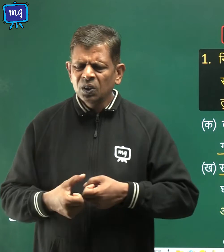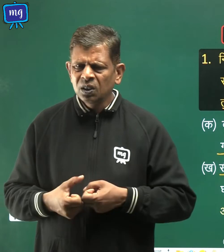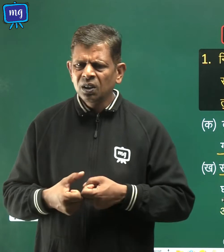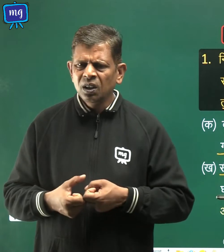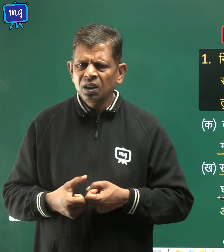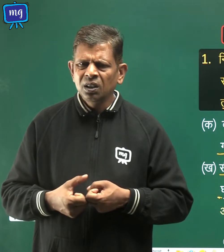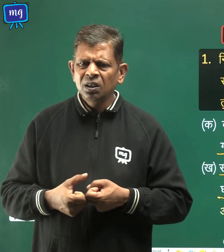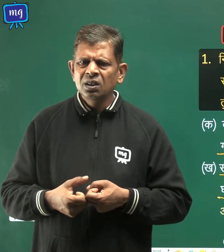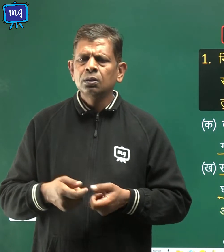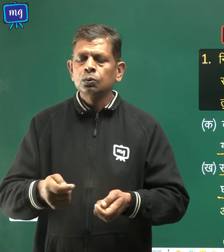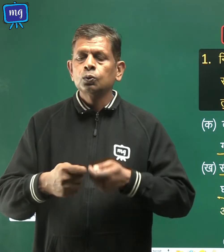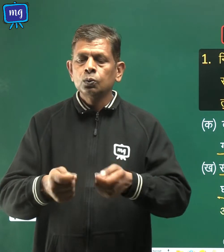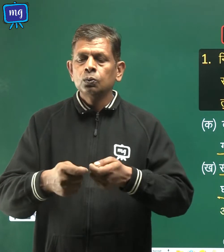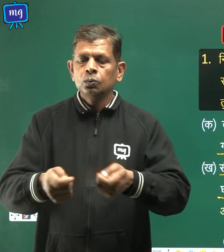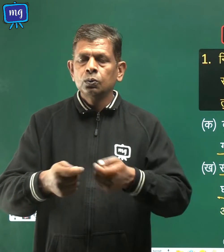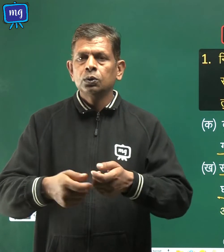घोड़े की गति